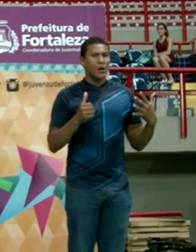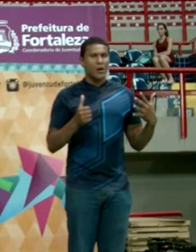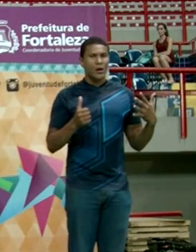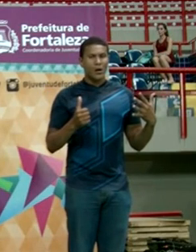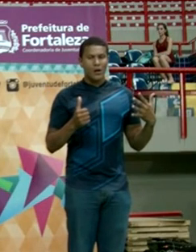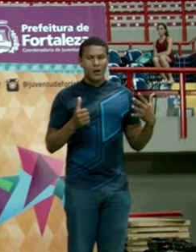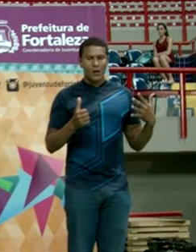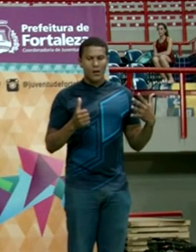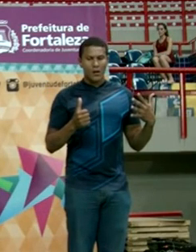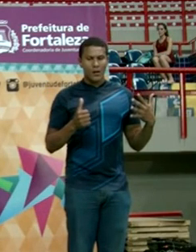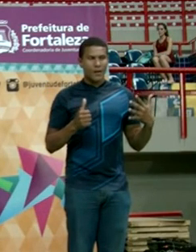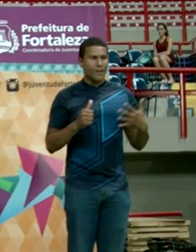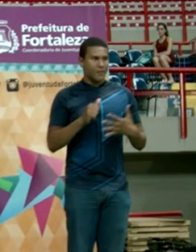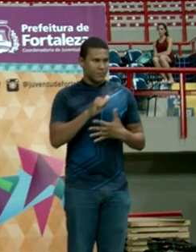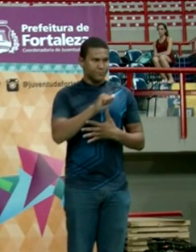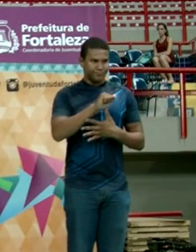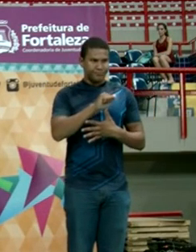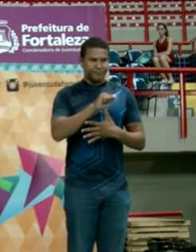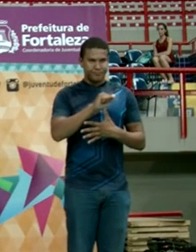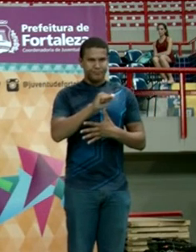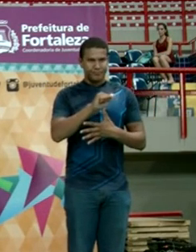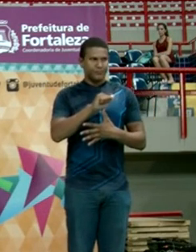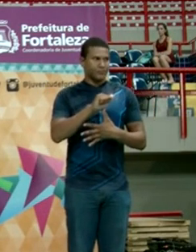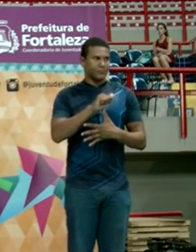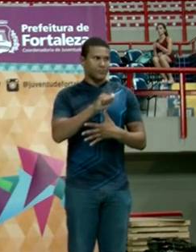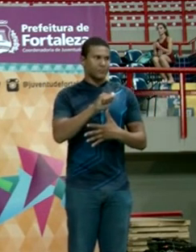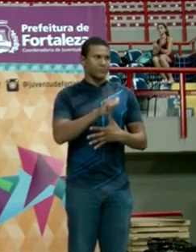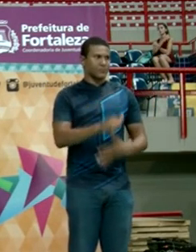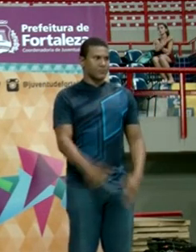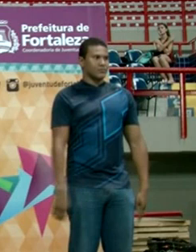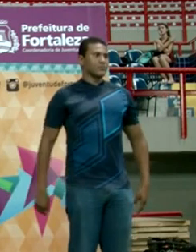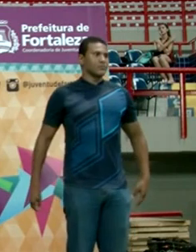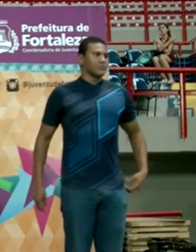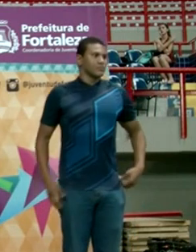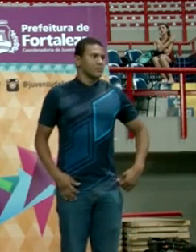Resposta item A, né? Bom,